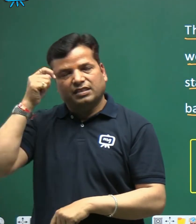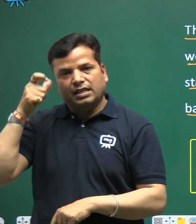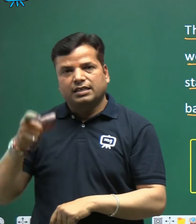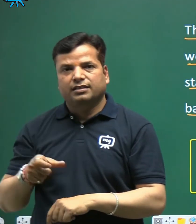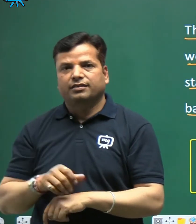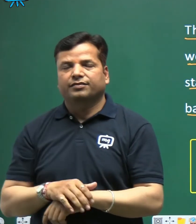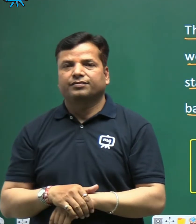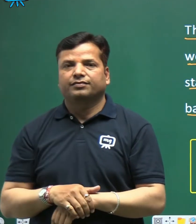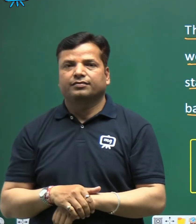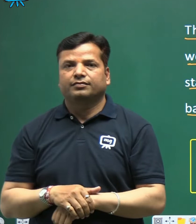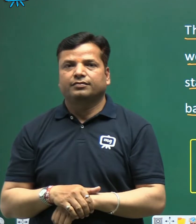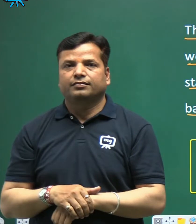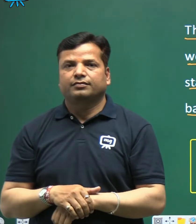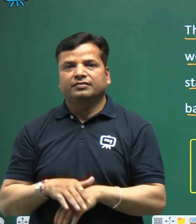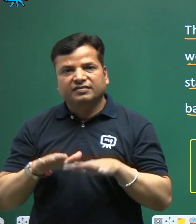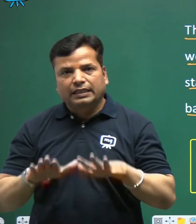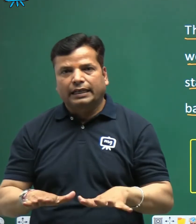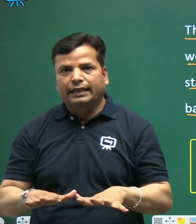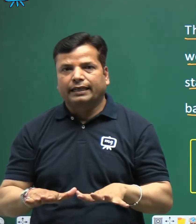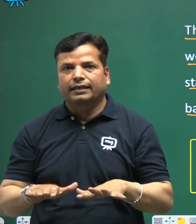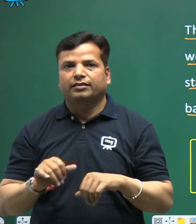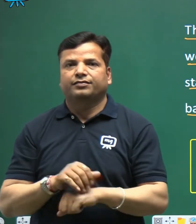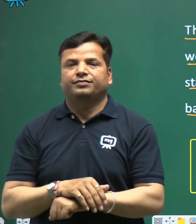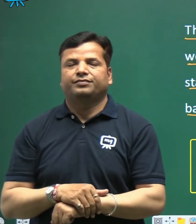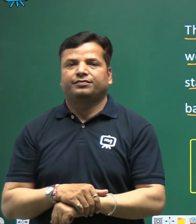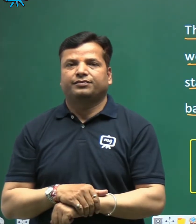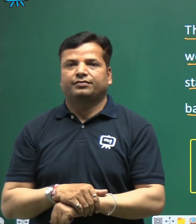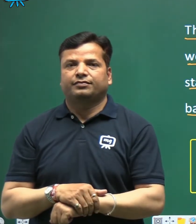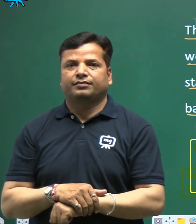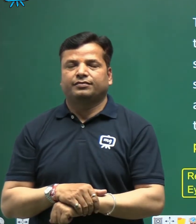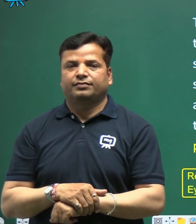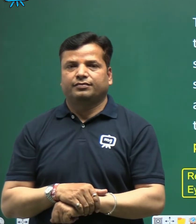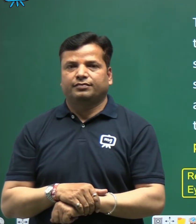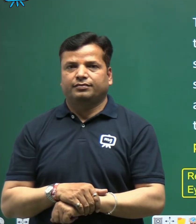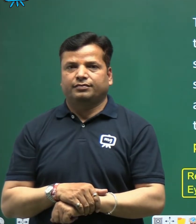stay, रुकना.